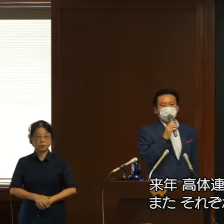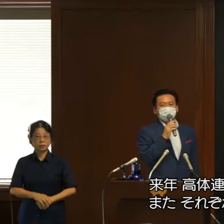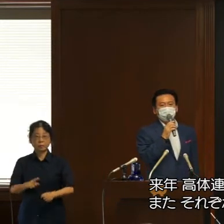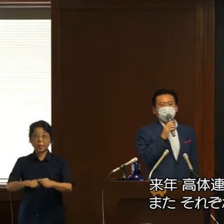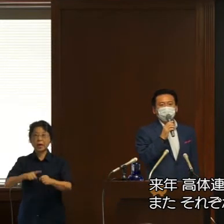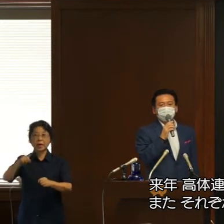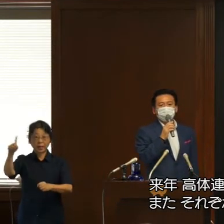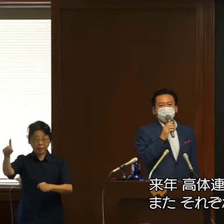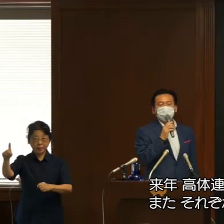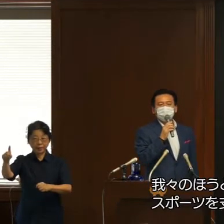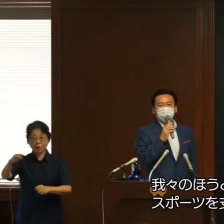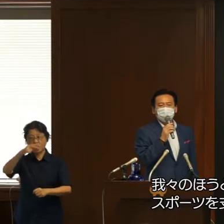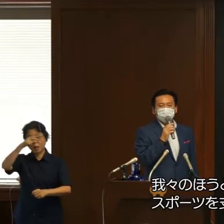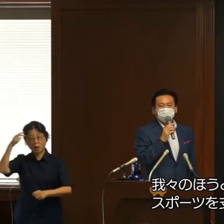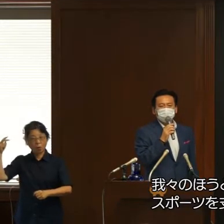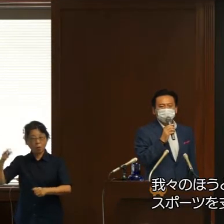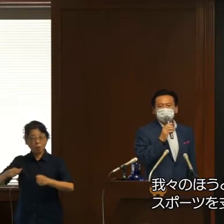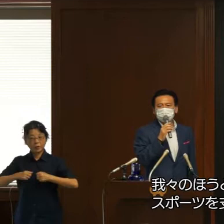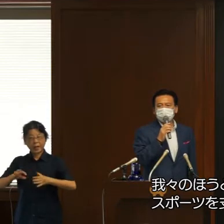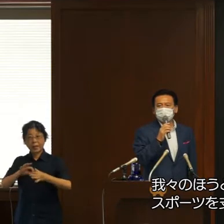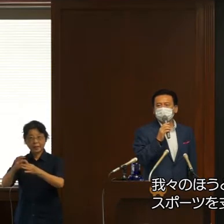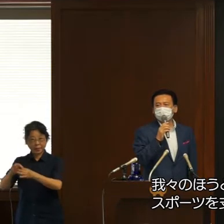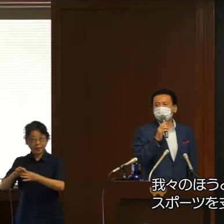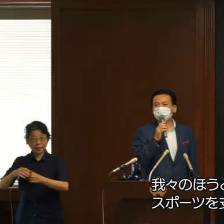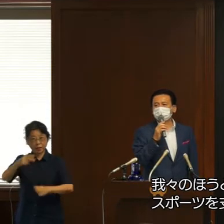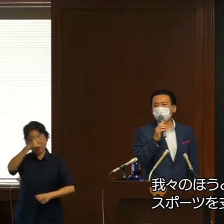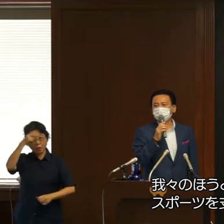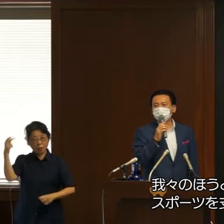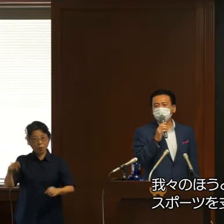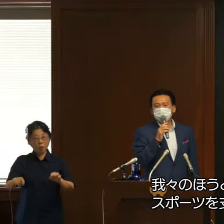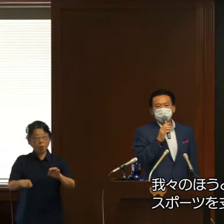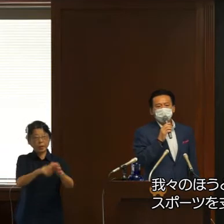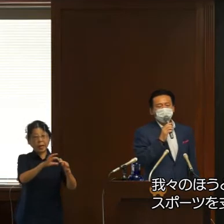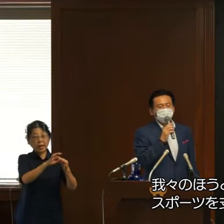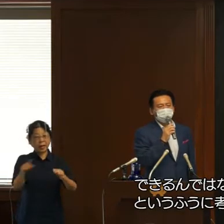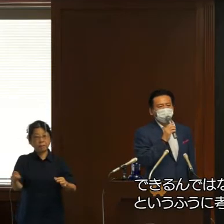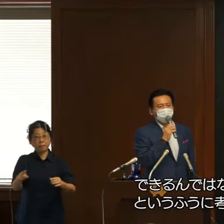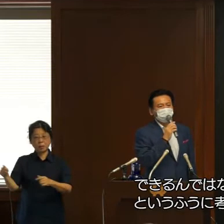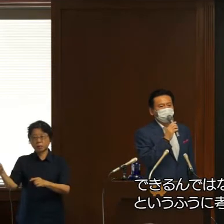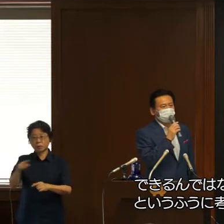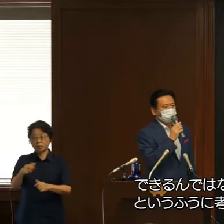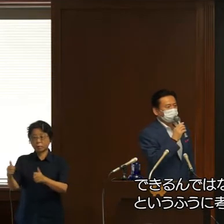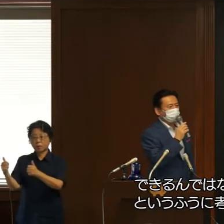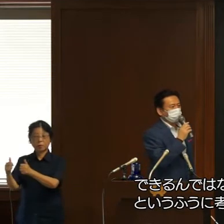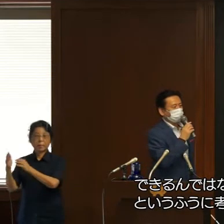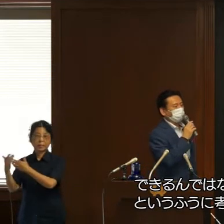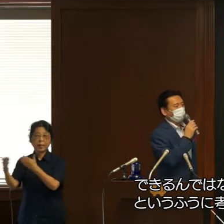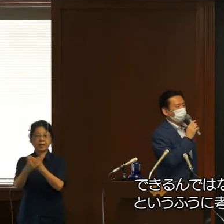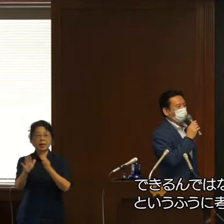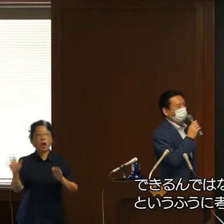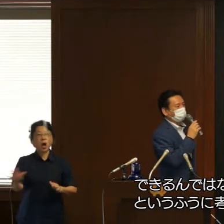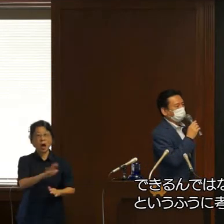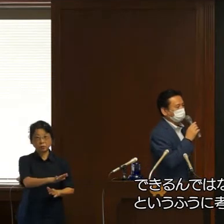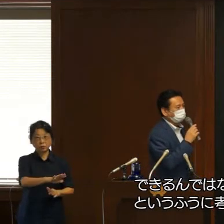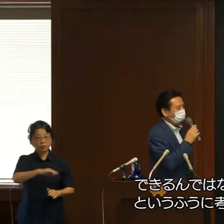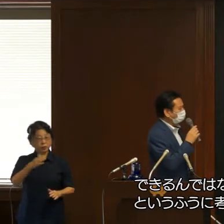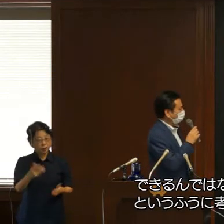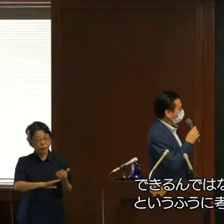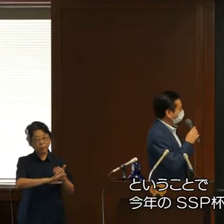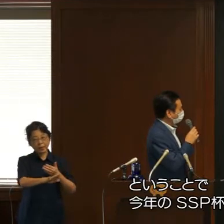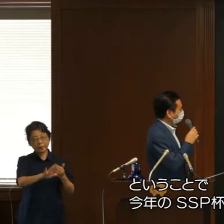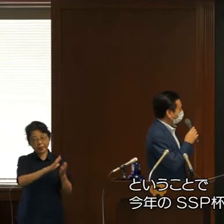連がまたそれぞれの大会に戻っても、まあ、我々の方としてスポーツをこう支えるという意味でできるんではないのかなというふうに考えた次第であ